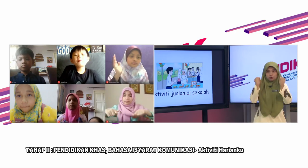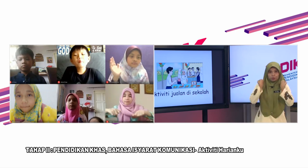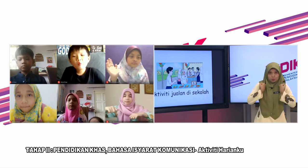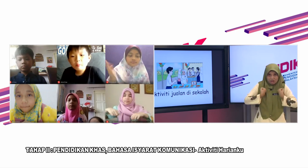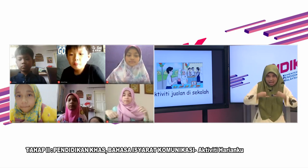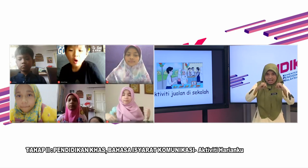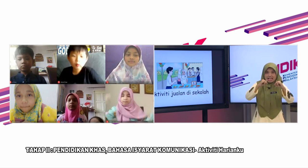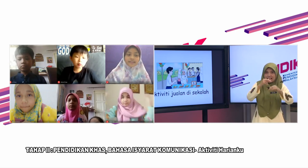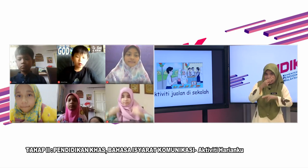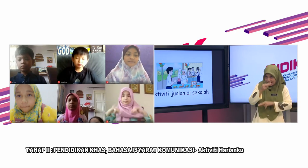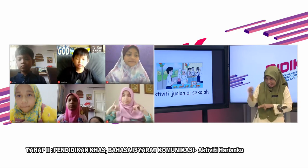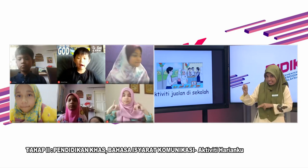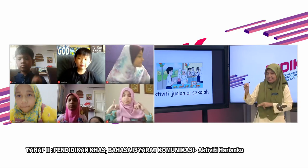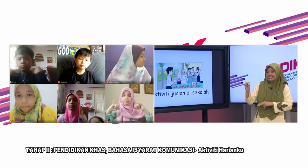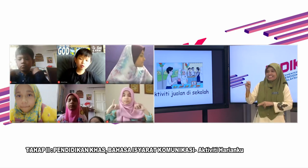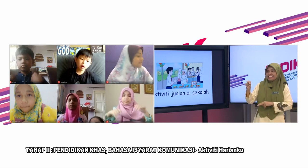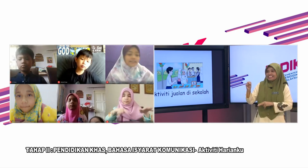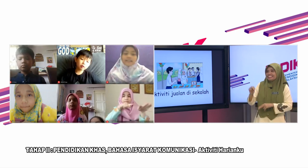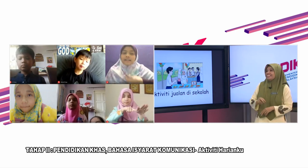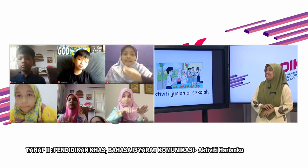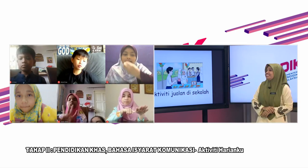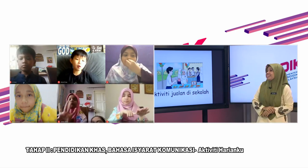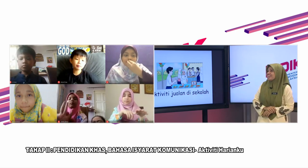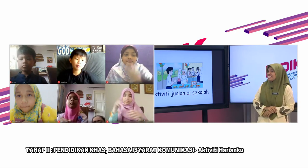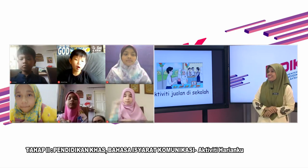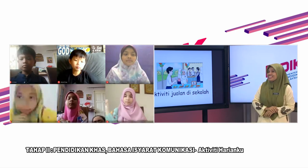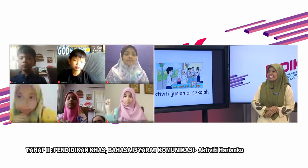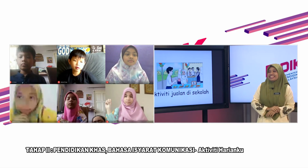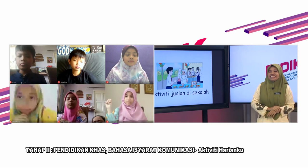Jualan. Jual. Jualan. Di